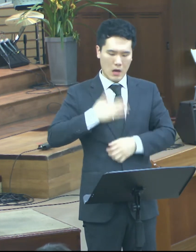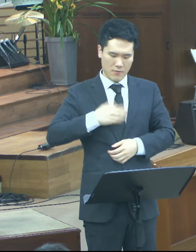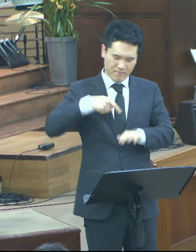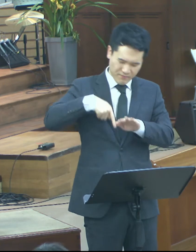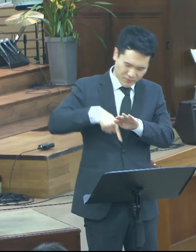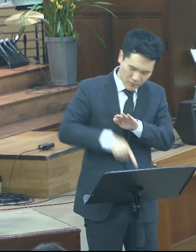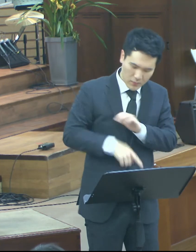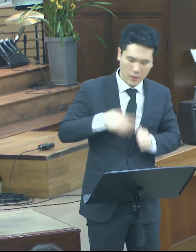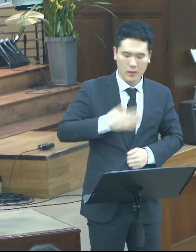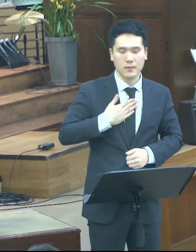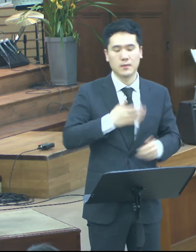바랍니다.